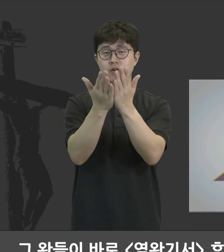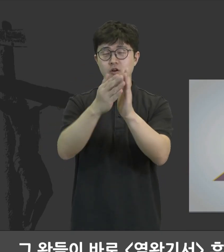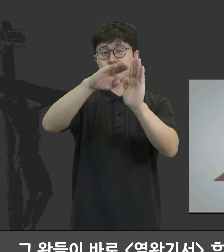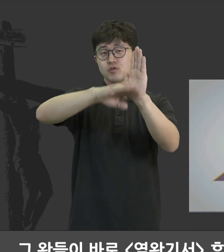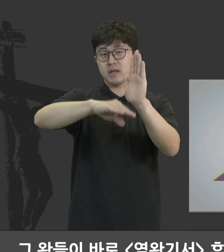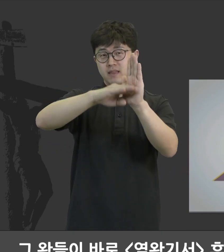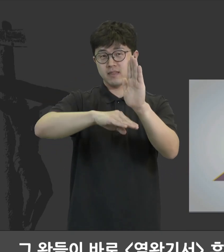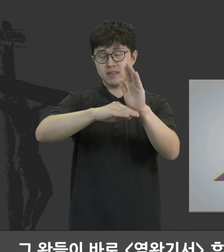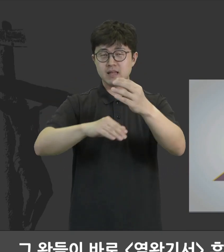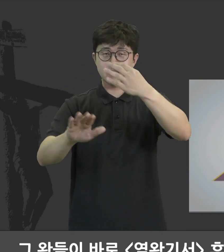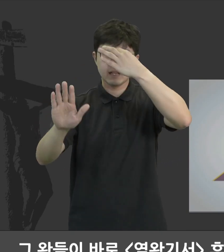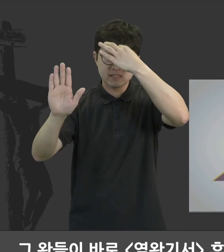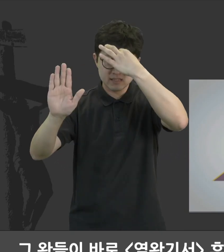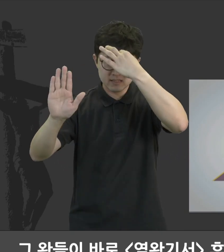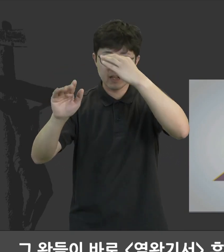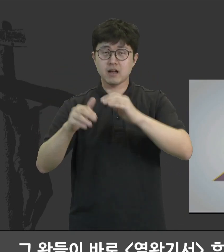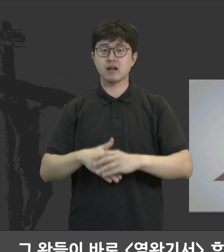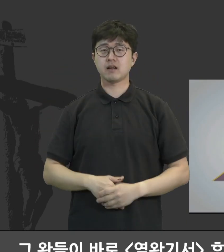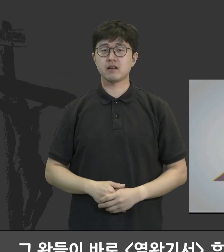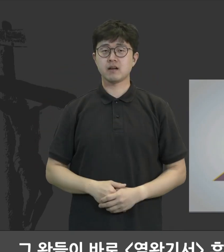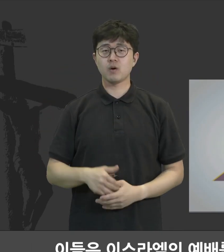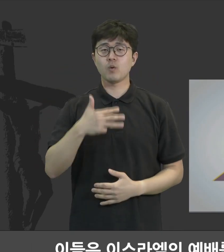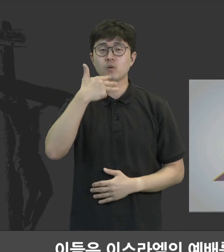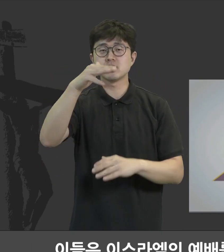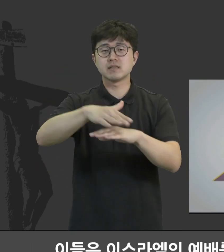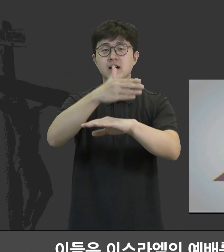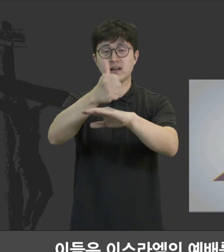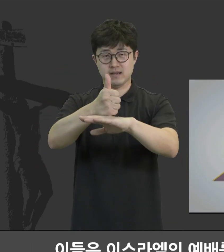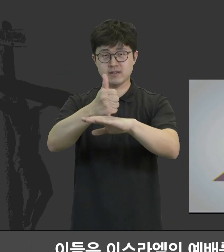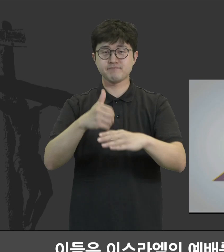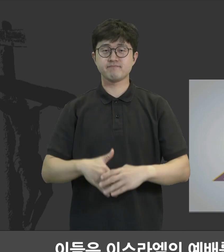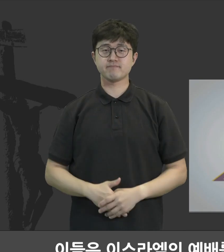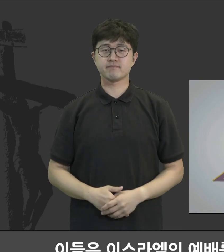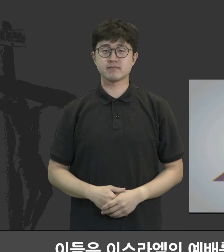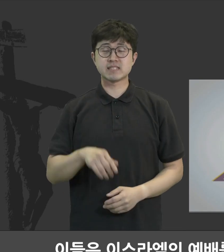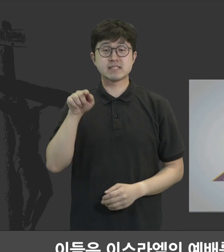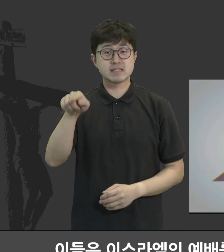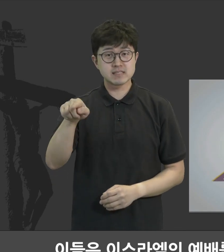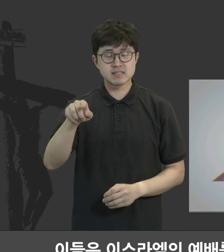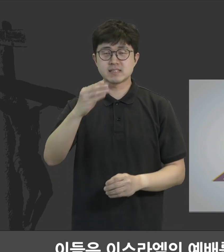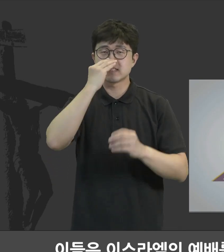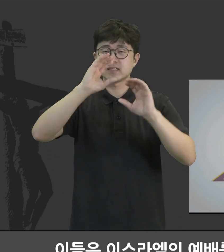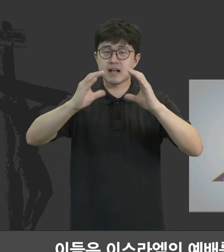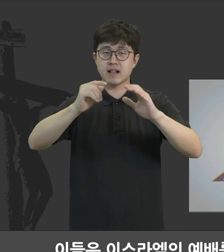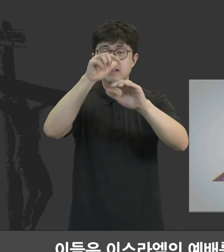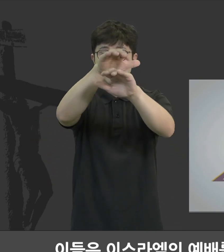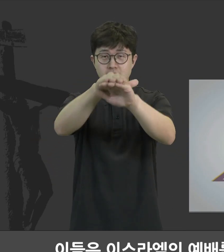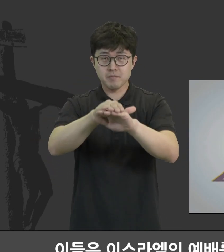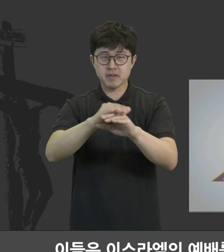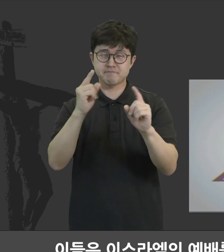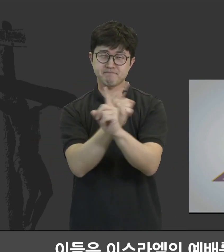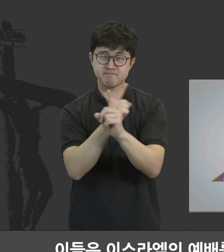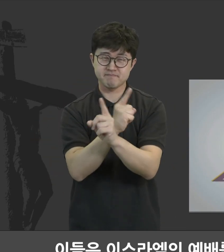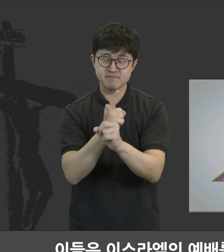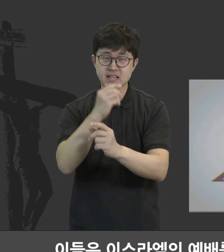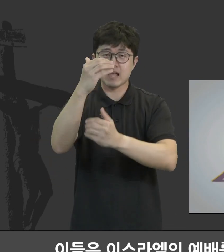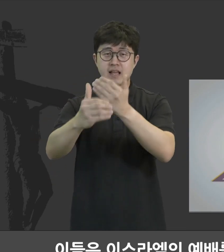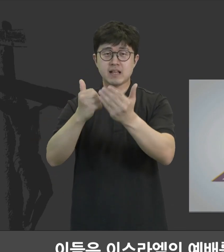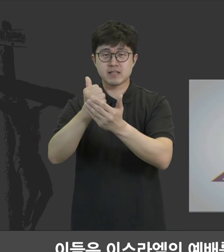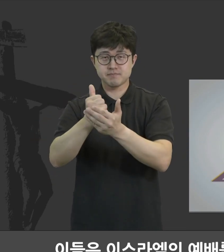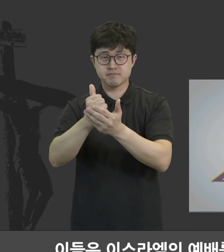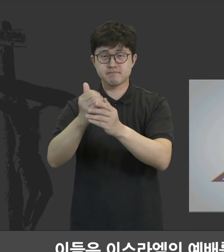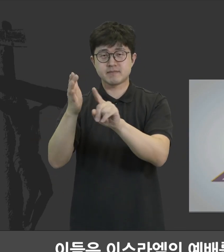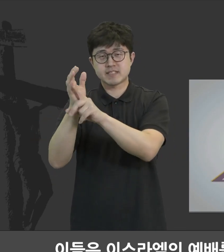등장하는 히스기야와 요시야입니다. 이들은 이스라엘의 예배를 개혁하고 하나님을 의지했던